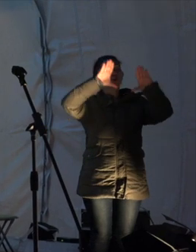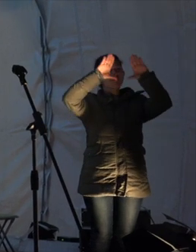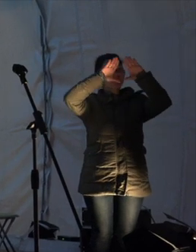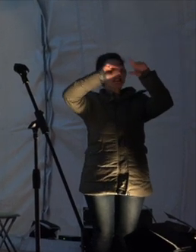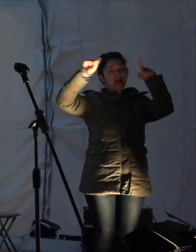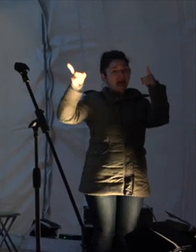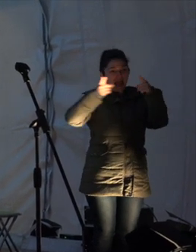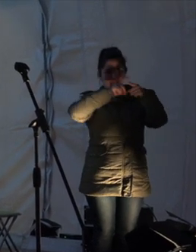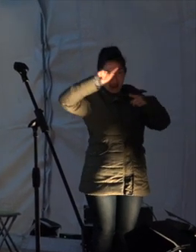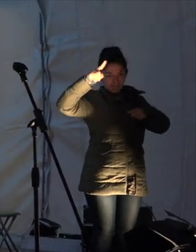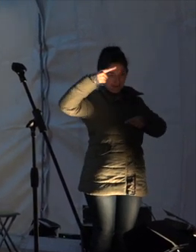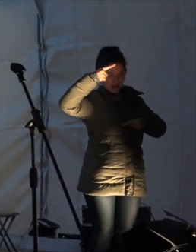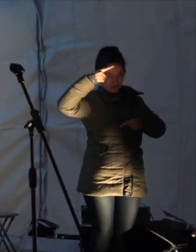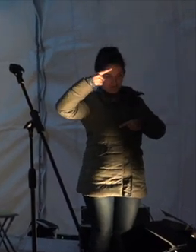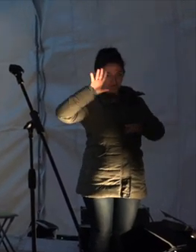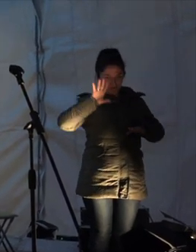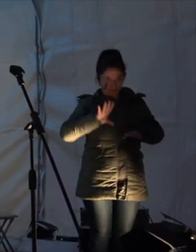que se recuerda.